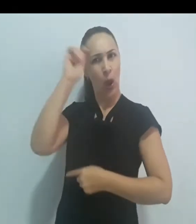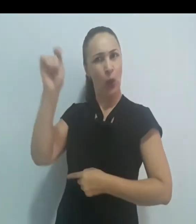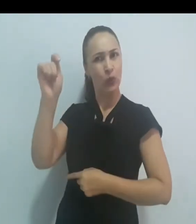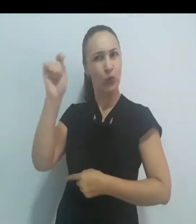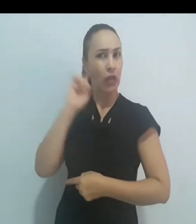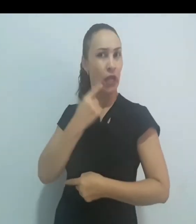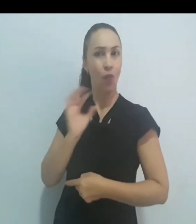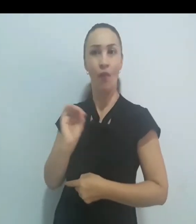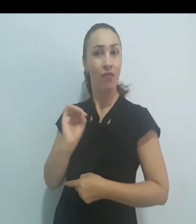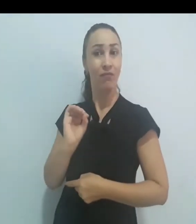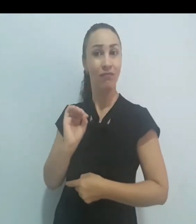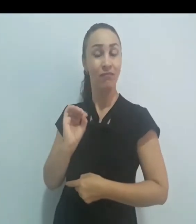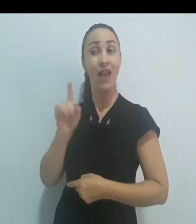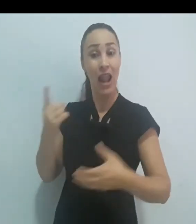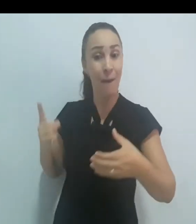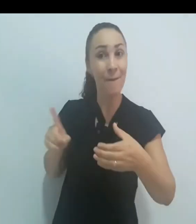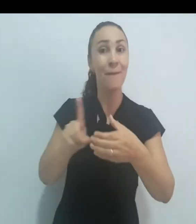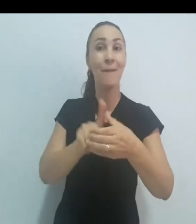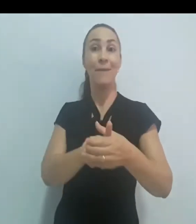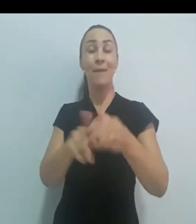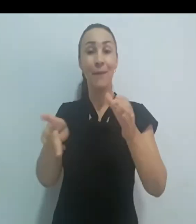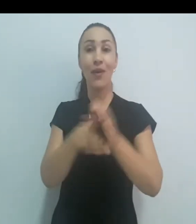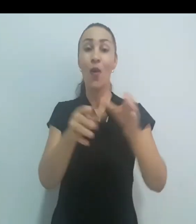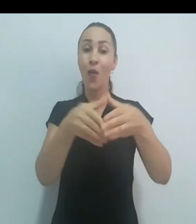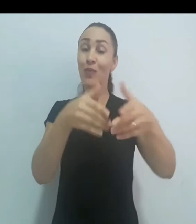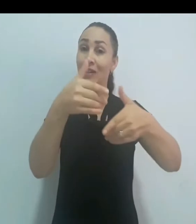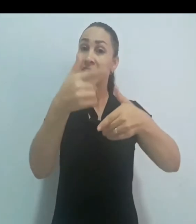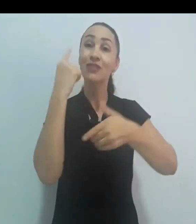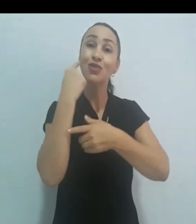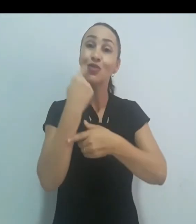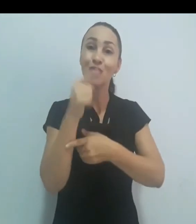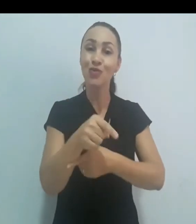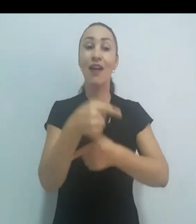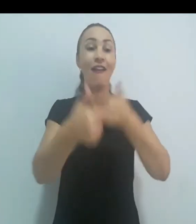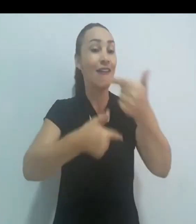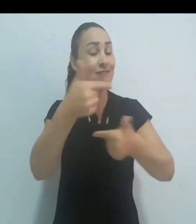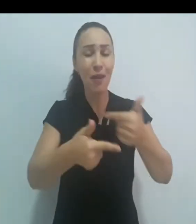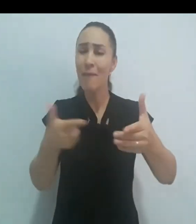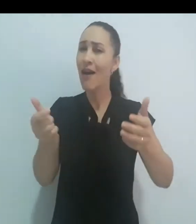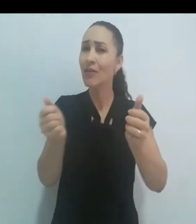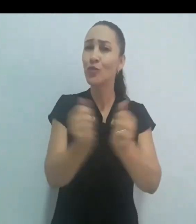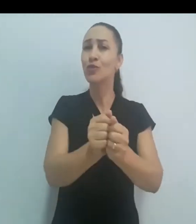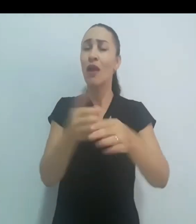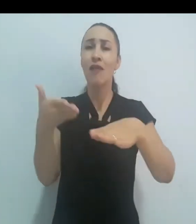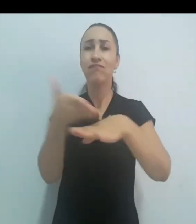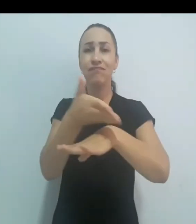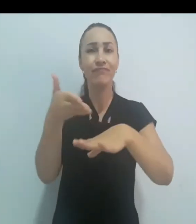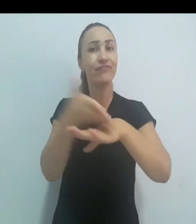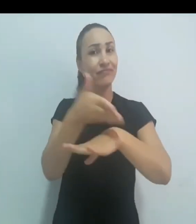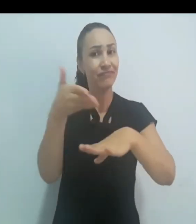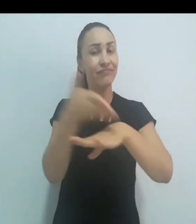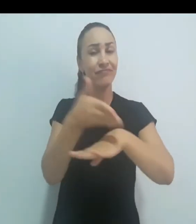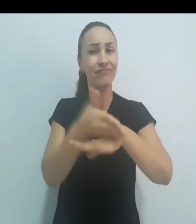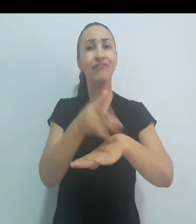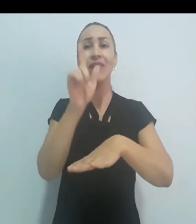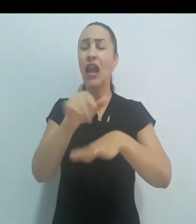ela não é surda, mas ela pertence à comunidade surda, porque ela trabalha com a comunidade surda, ela